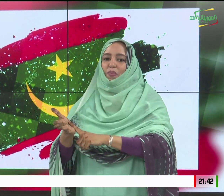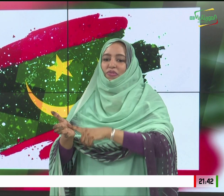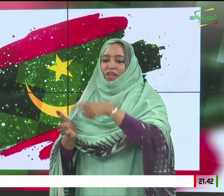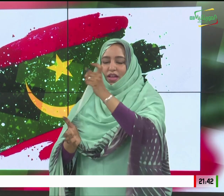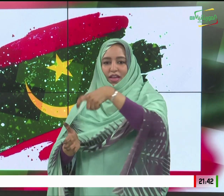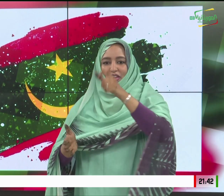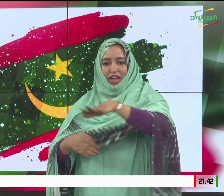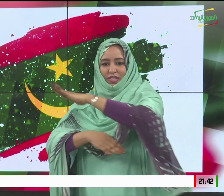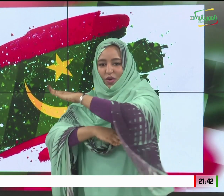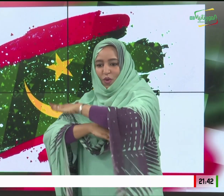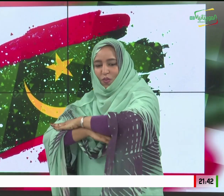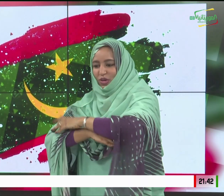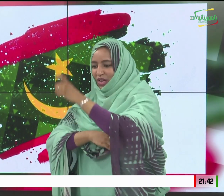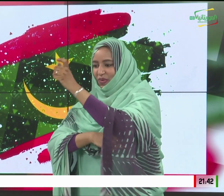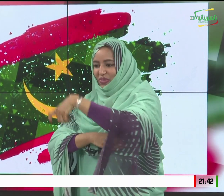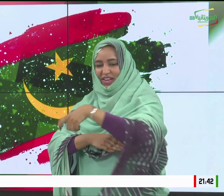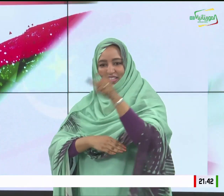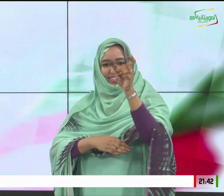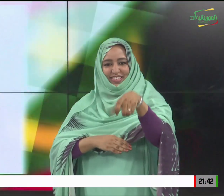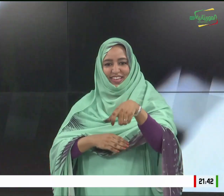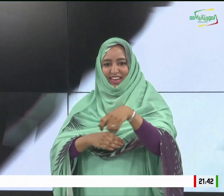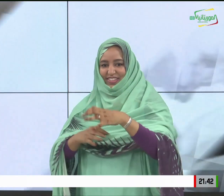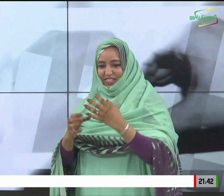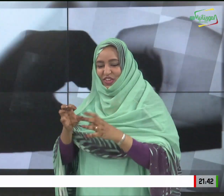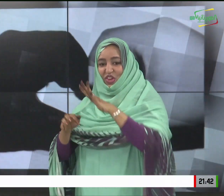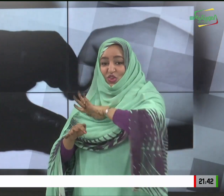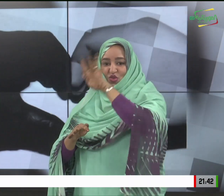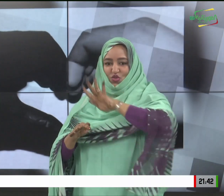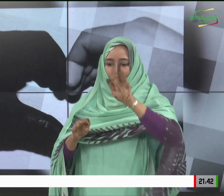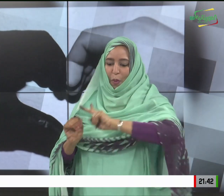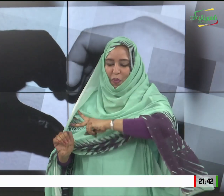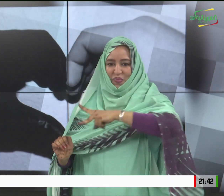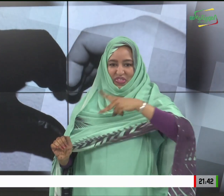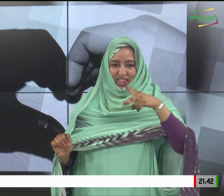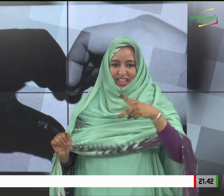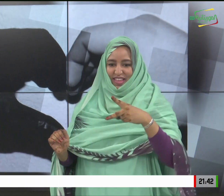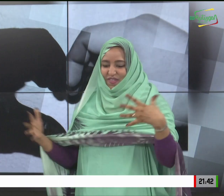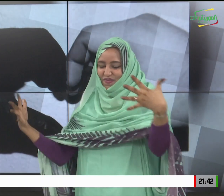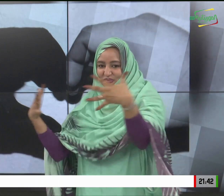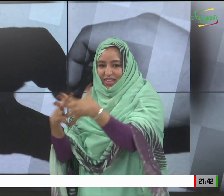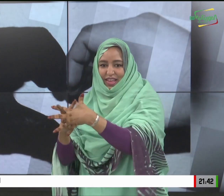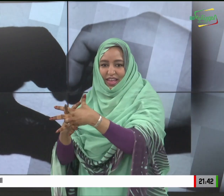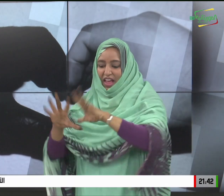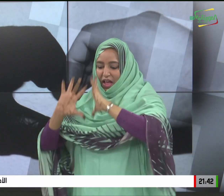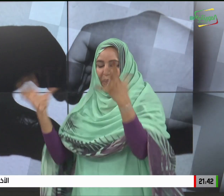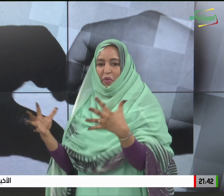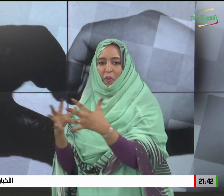المجتمع الواحد وبين الشعوب والأمم. من هنا كانت الوحدة الوطنية